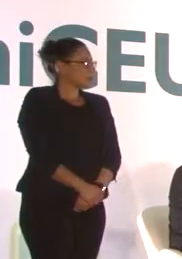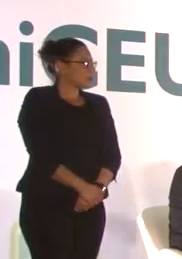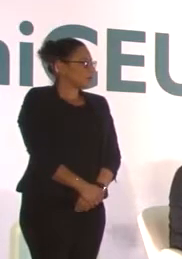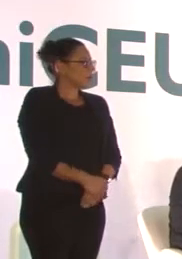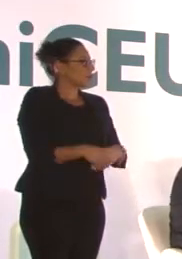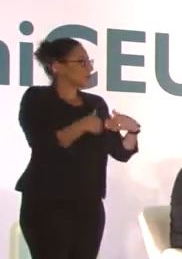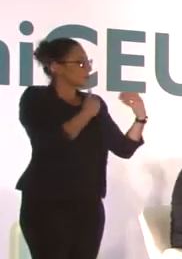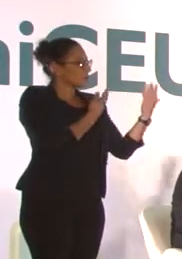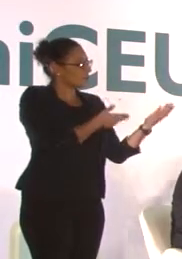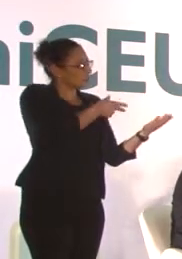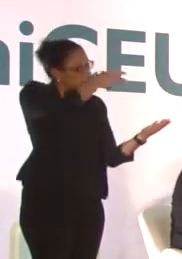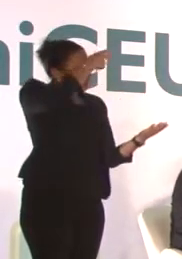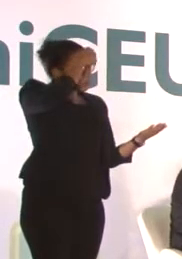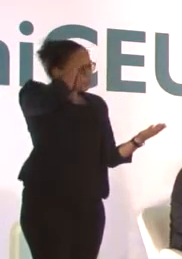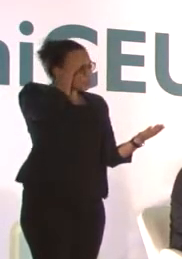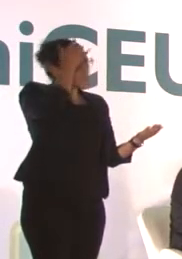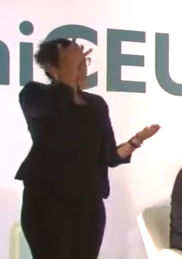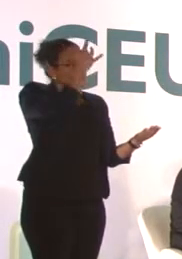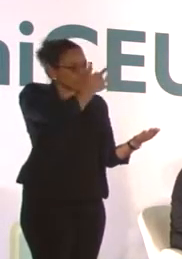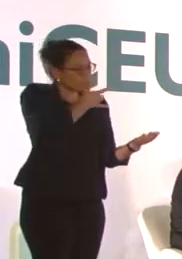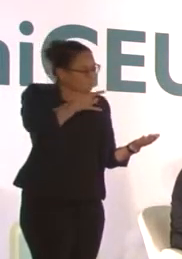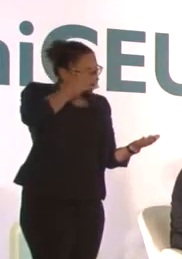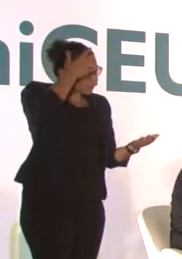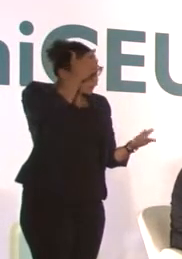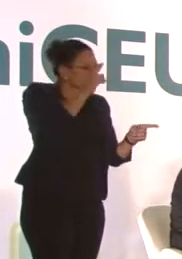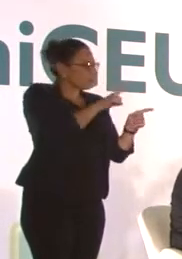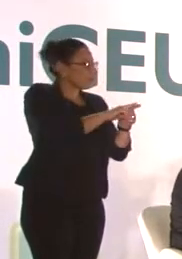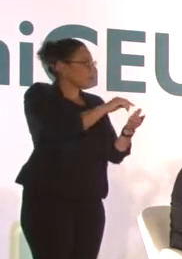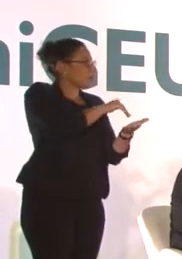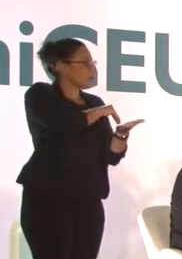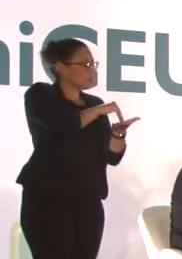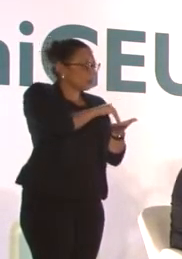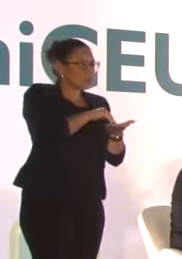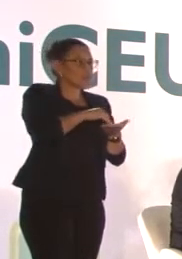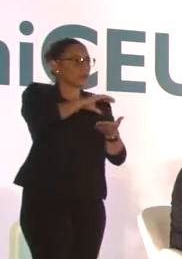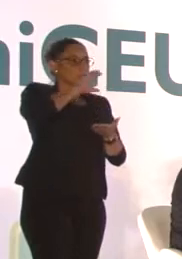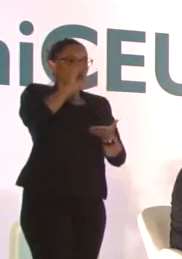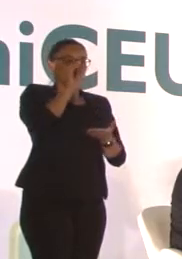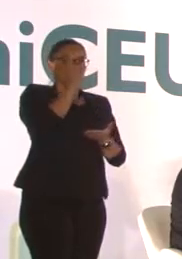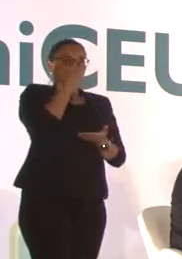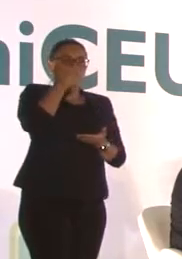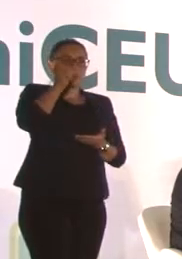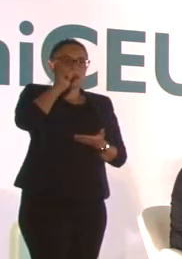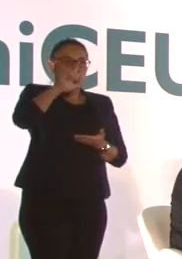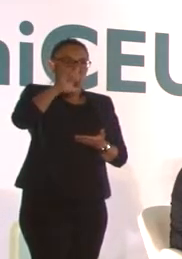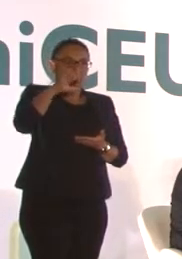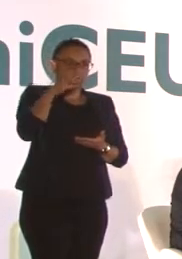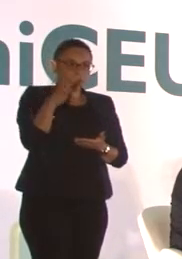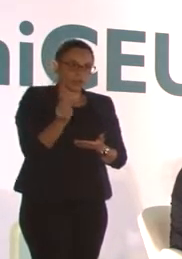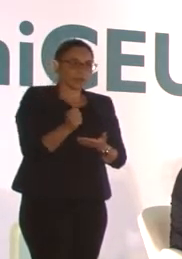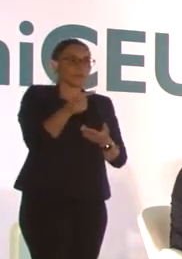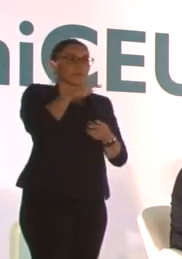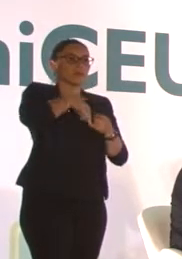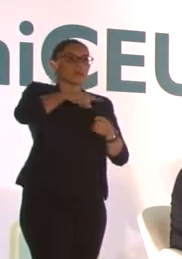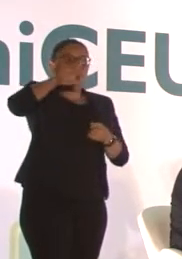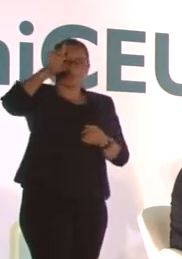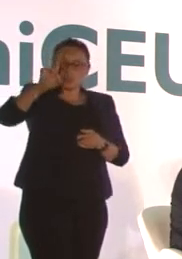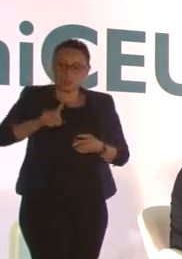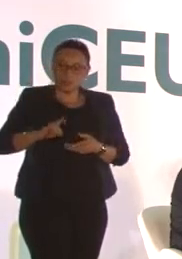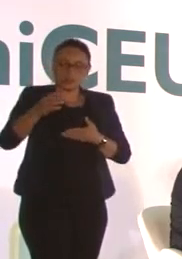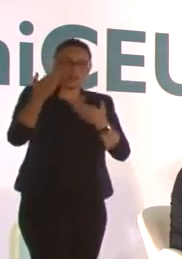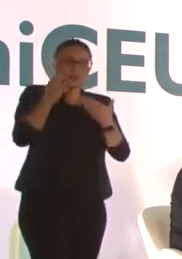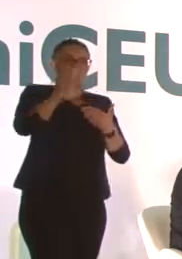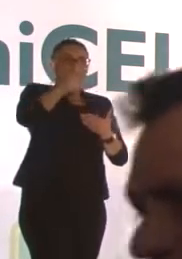Excelentíssimo prefeito Fernando Haddad, excelentíssimo secretário Gabriel Chalita, magnífico reitor da Unesp, senhor Júlio César